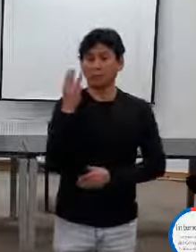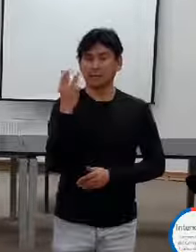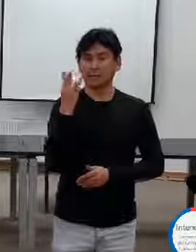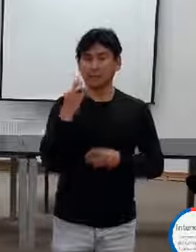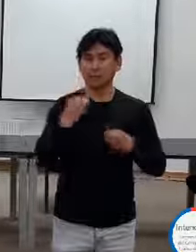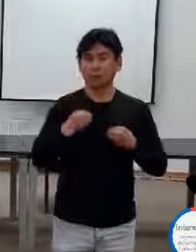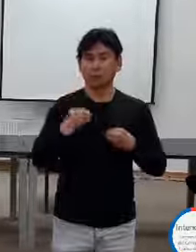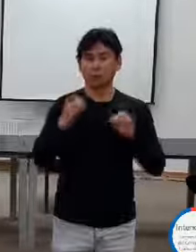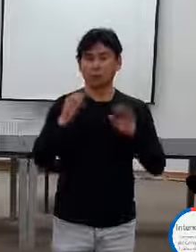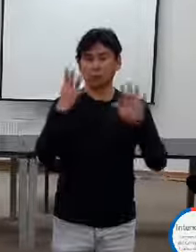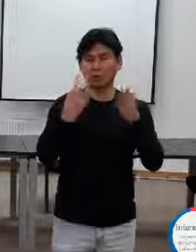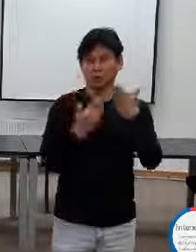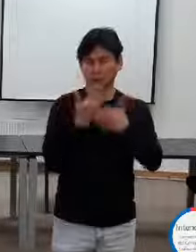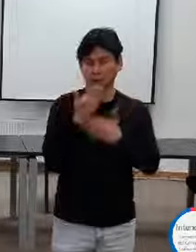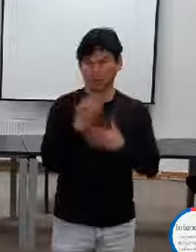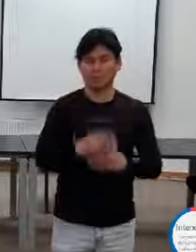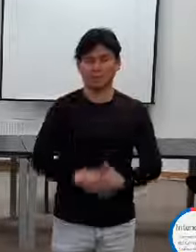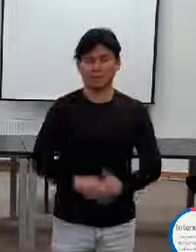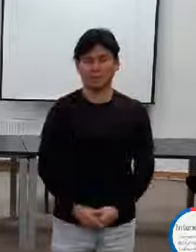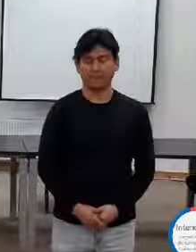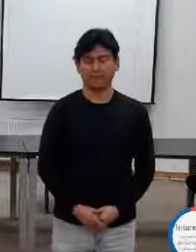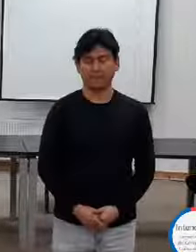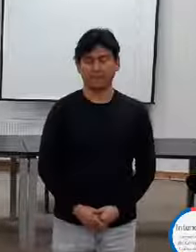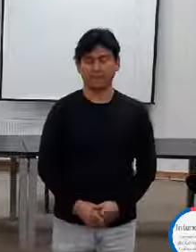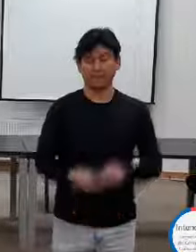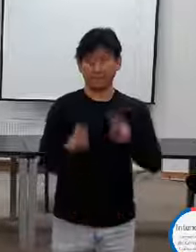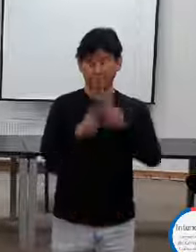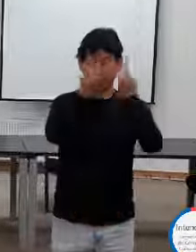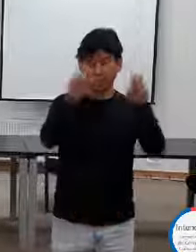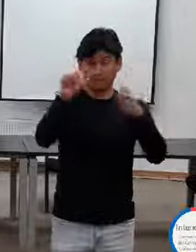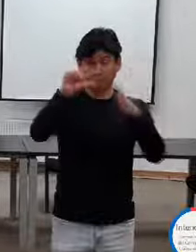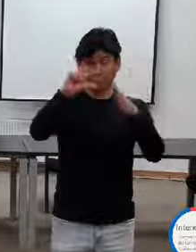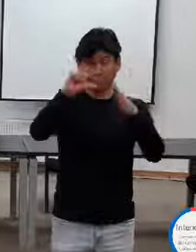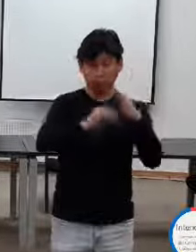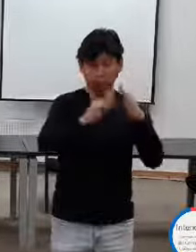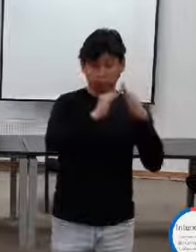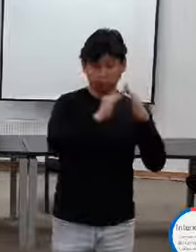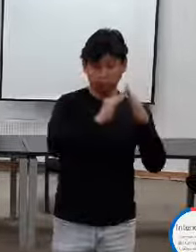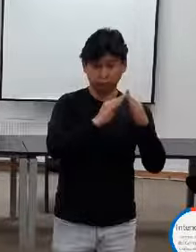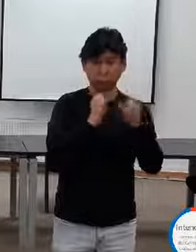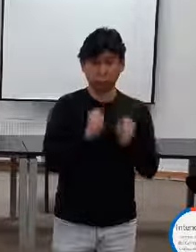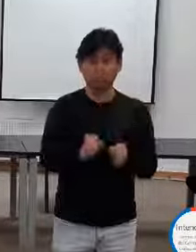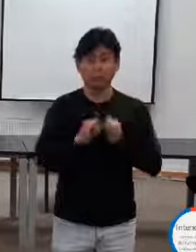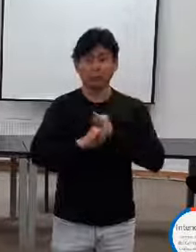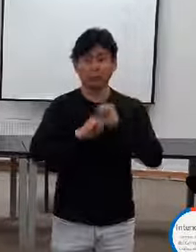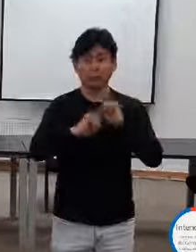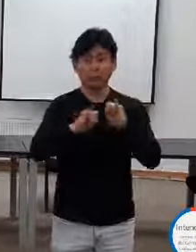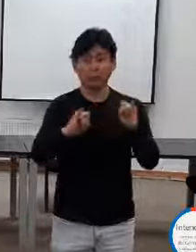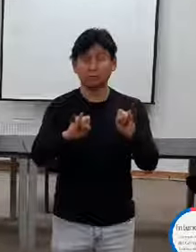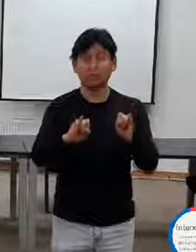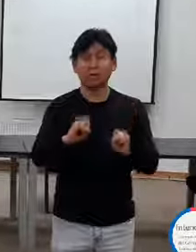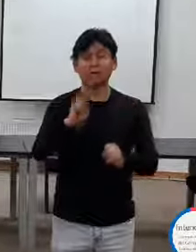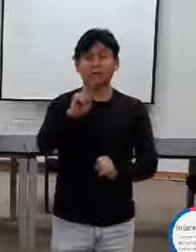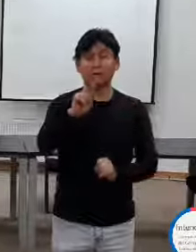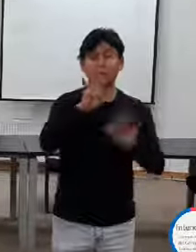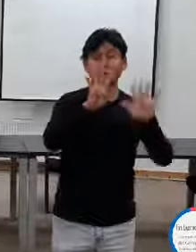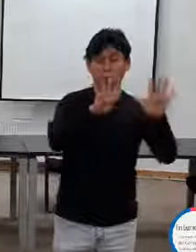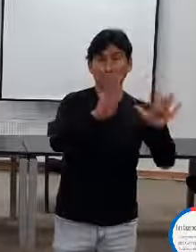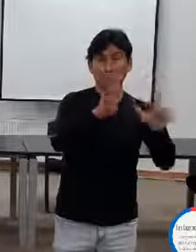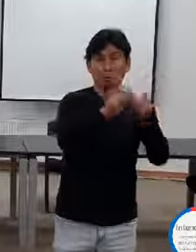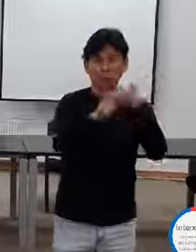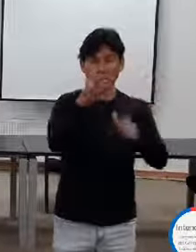corte a las 9 de la mañana. En relación a las cuarentenas, podemos informar que mantenemos 29 personas